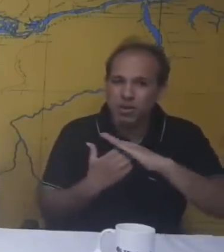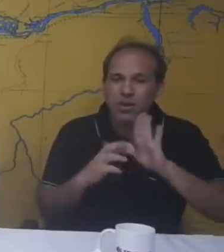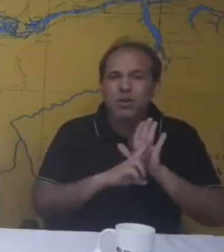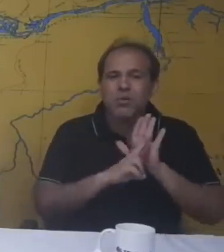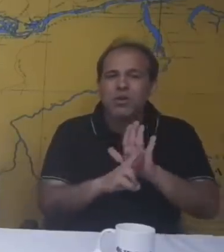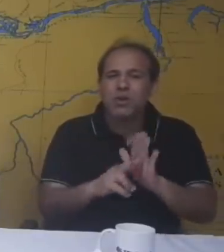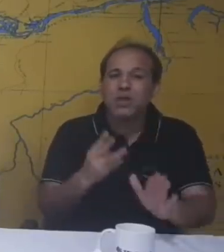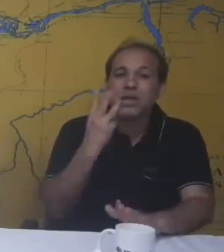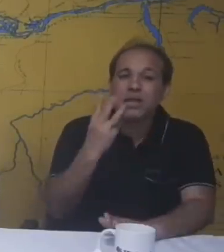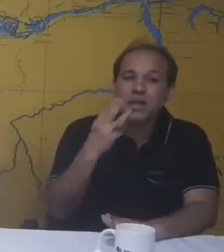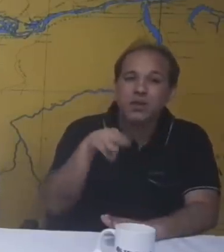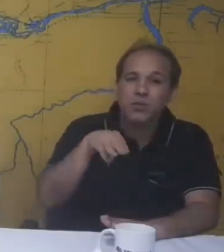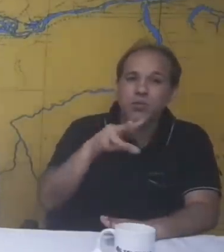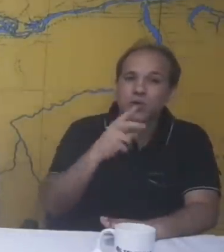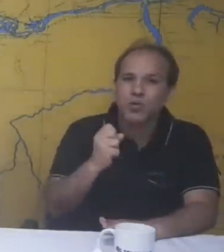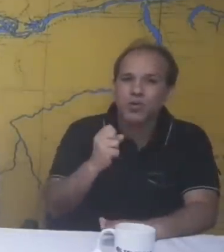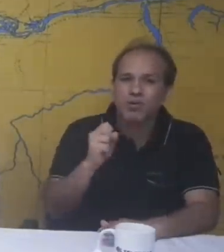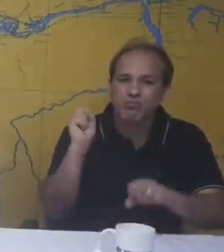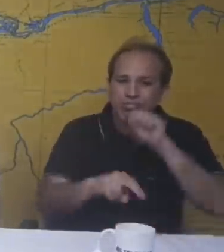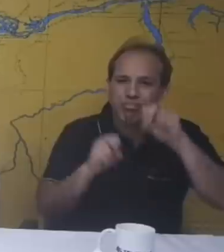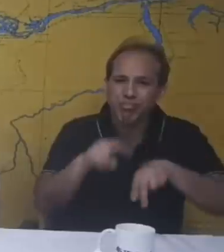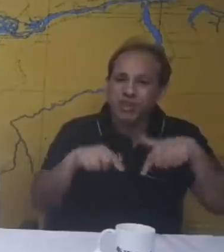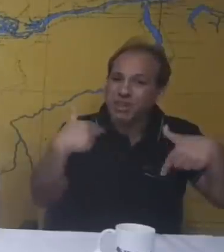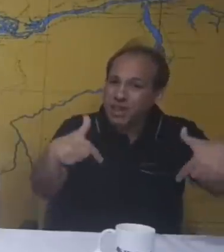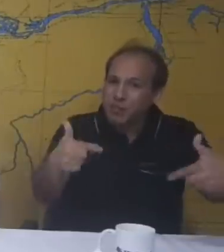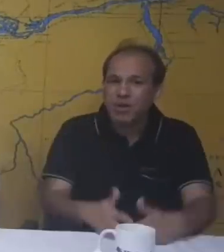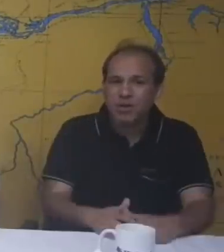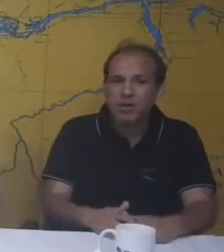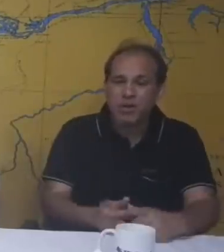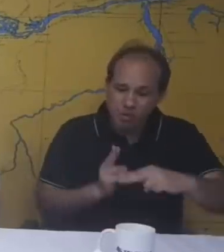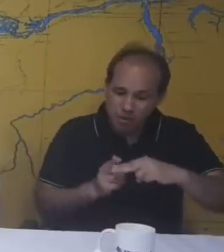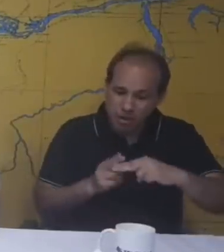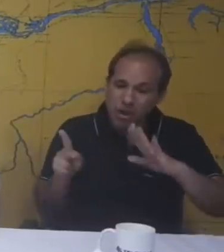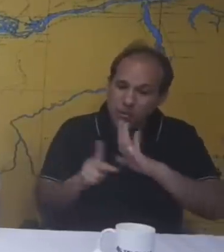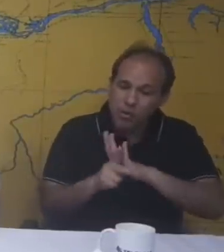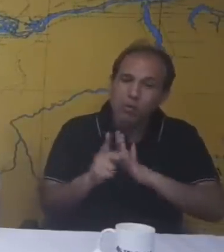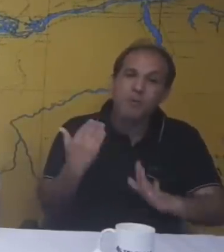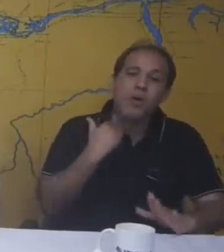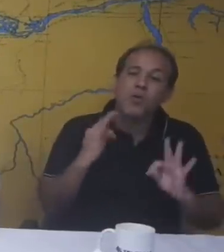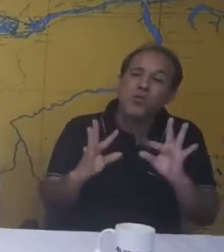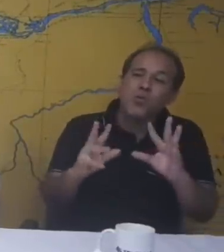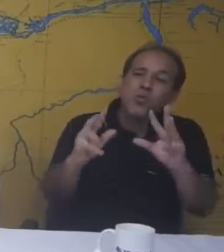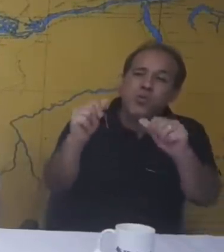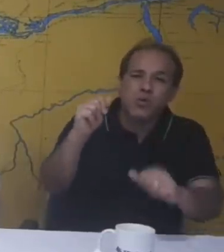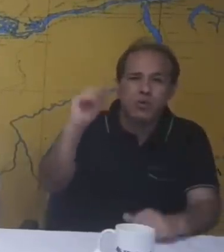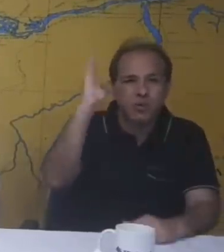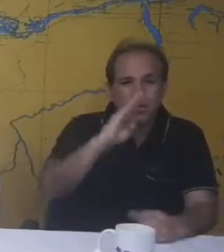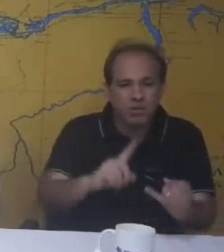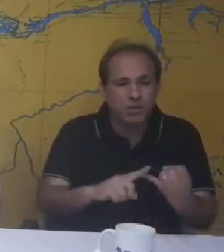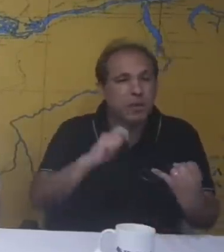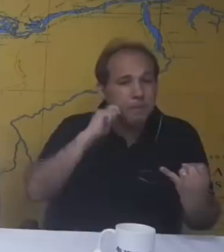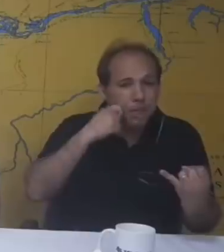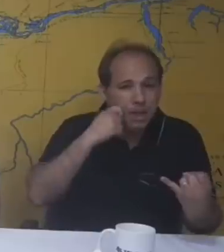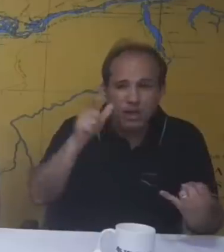3 milhões de empregos. Essa é a diferença. A Caixa é o banco de todos os brasileiros, a Caixa é o banco da padaria do